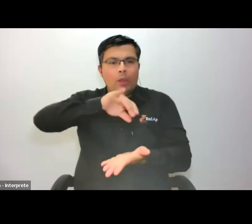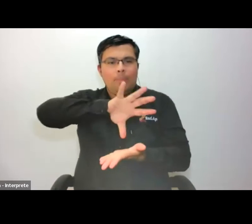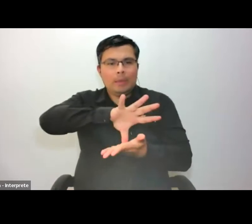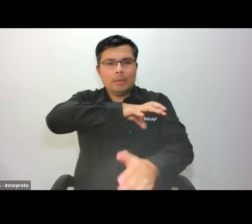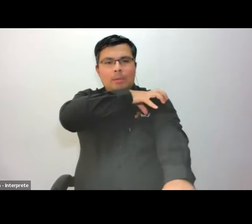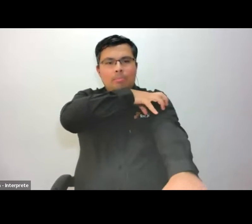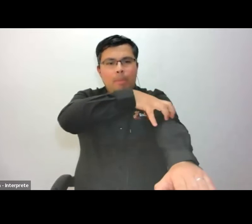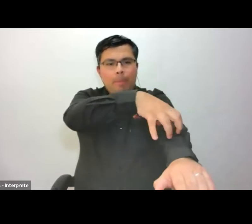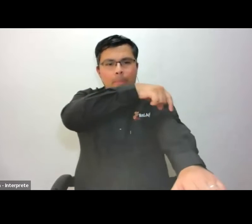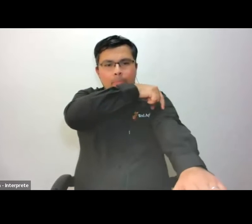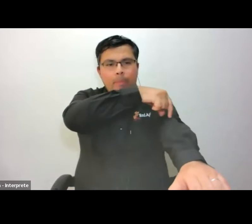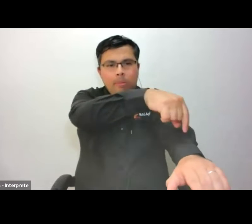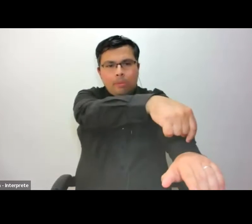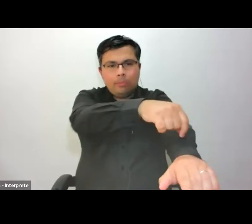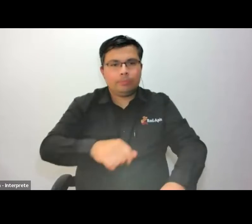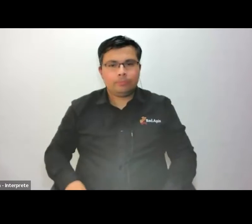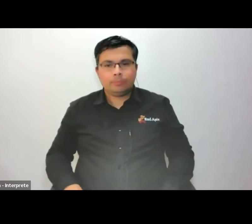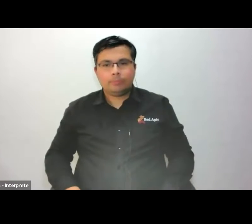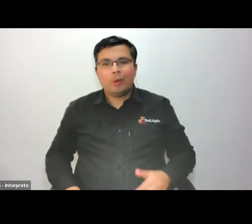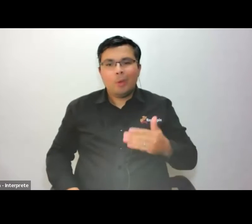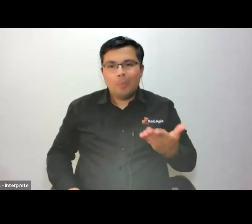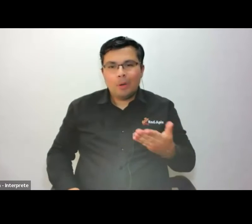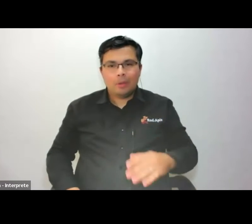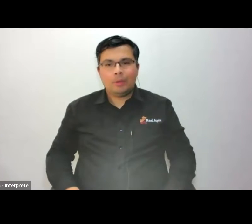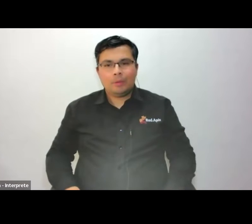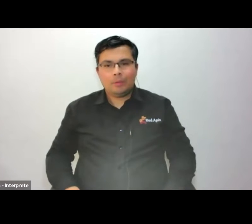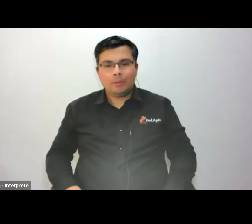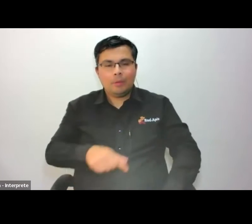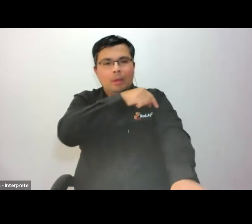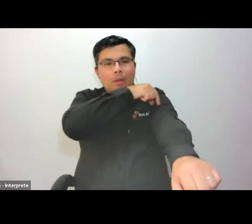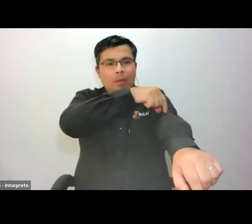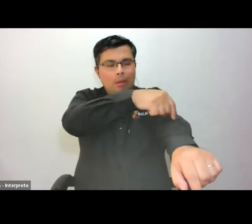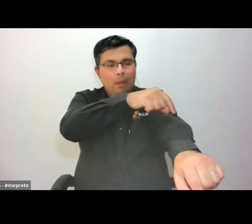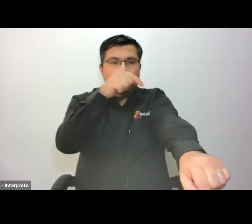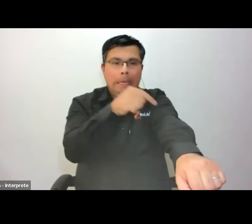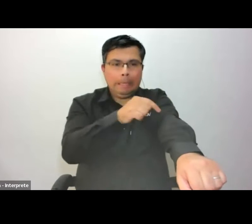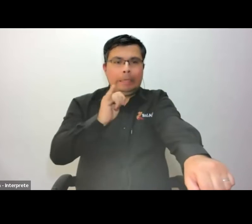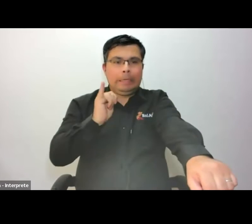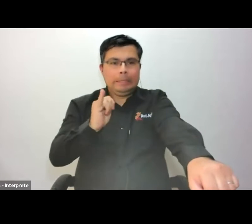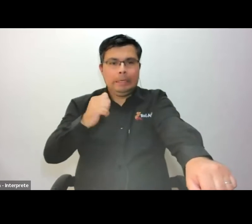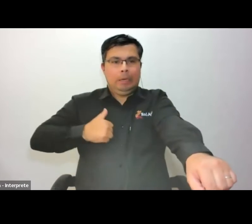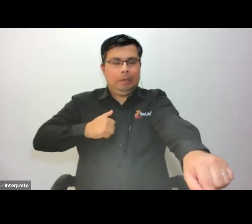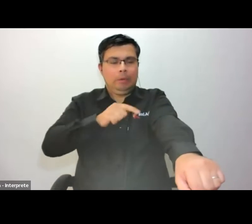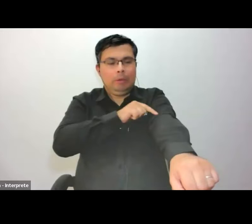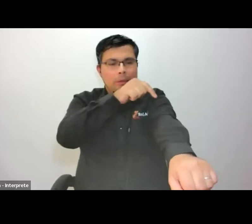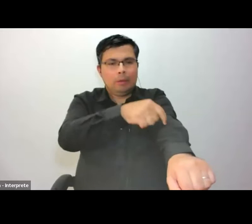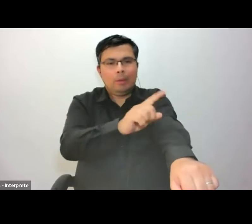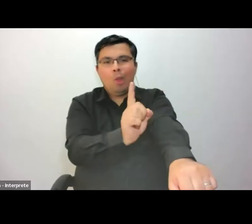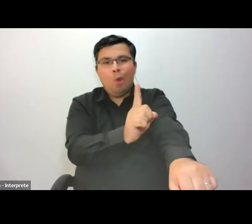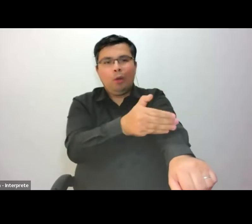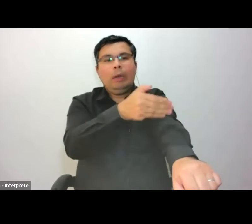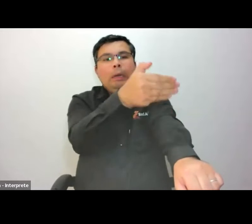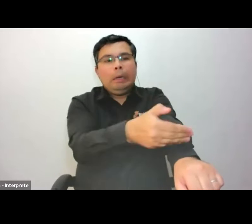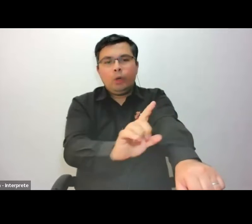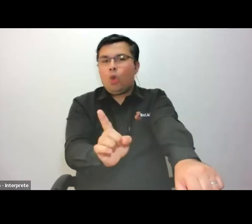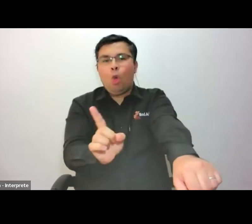establecimiento, su aplicabilidad. ¿Ya? Esta ley es transversal y también es una ley marco, por lo tanto,